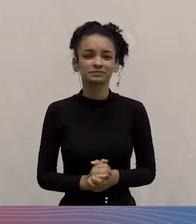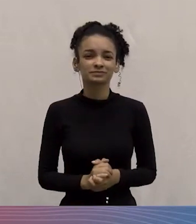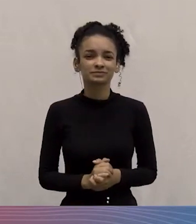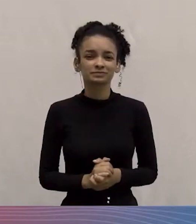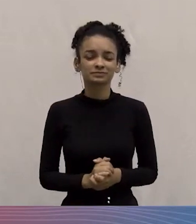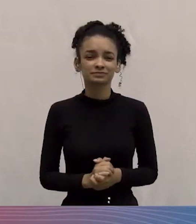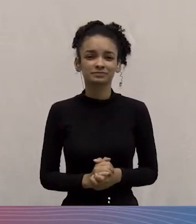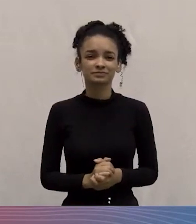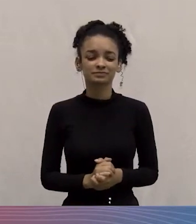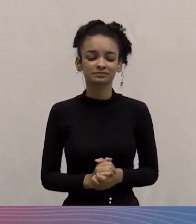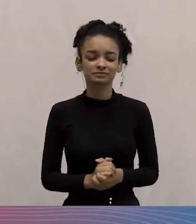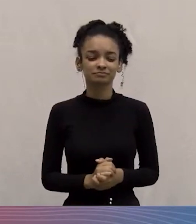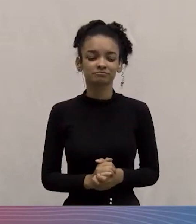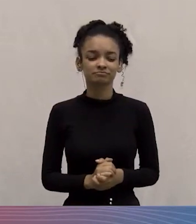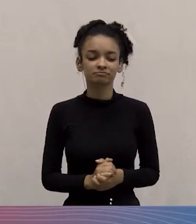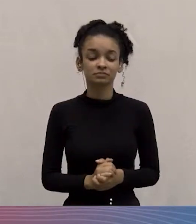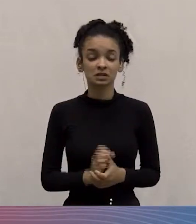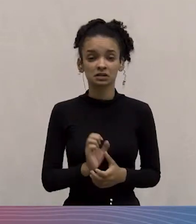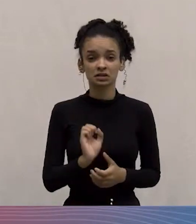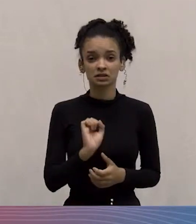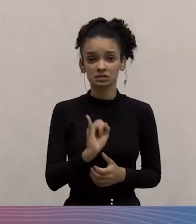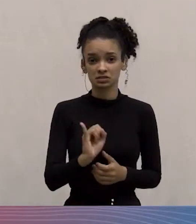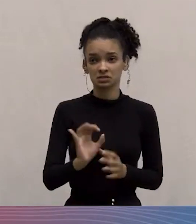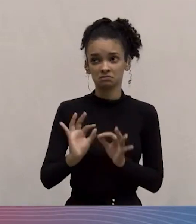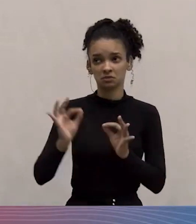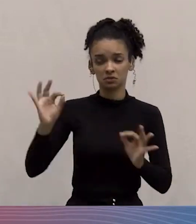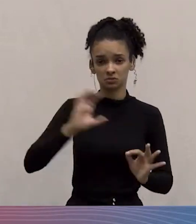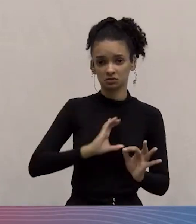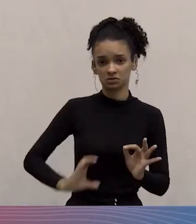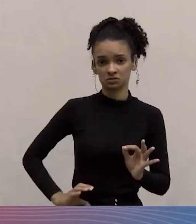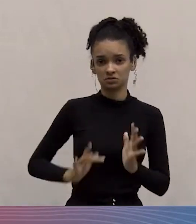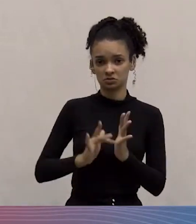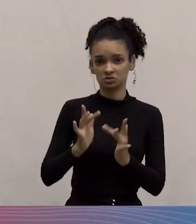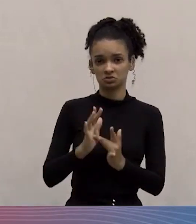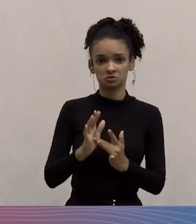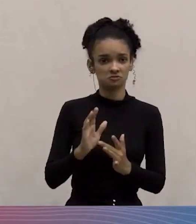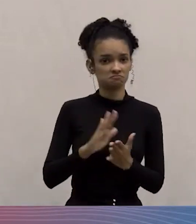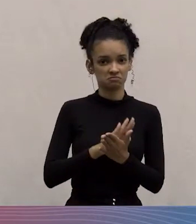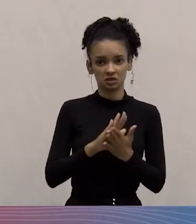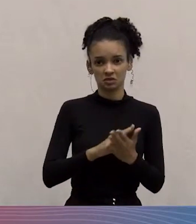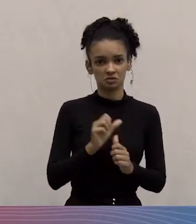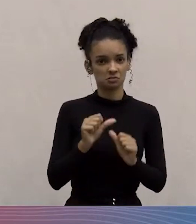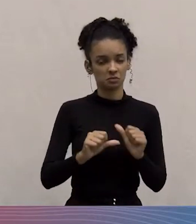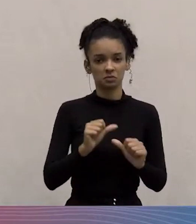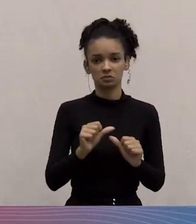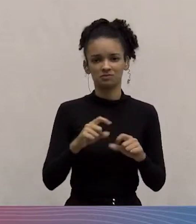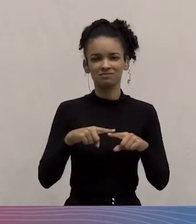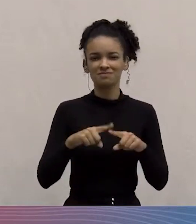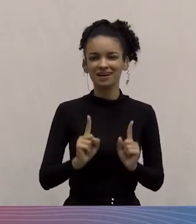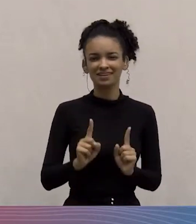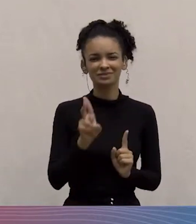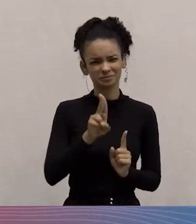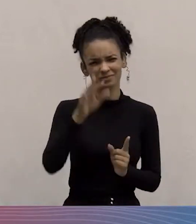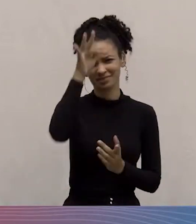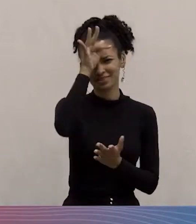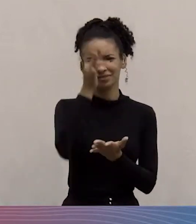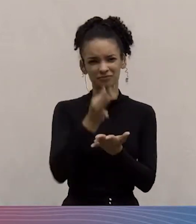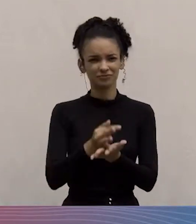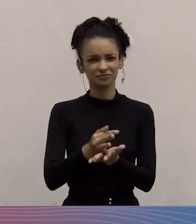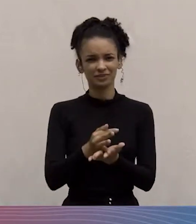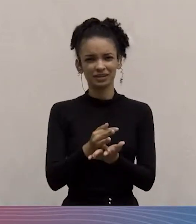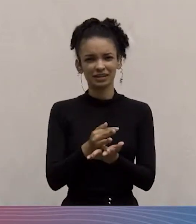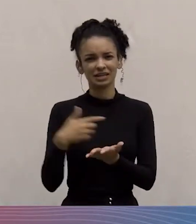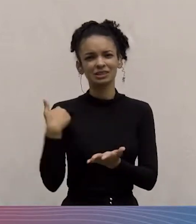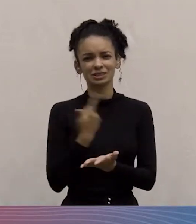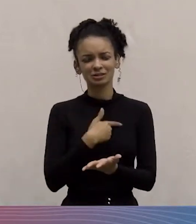Fora de Cristo Jesus nada mudou. Eu não mudei, você não mudou. Mas pela fé, quando